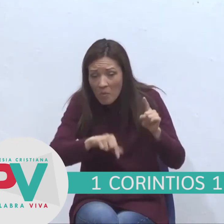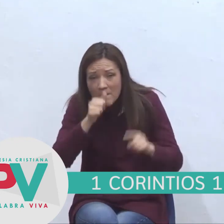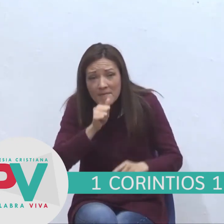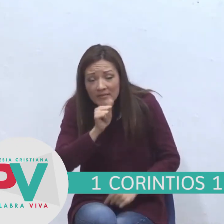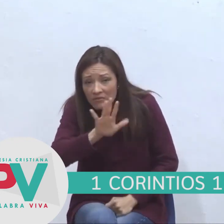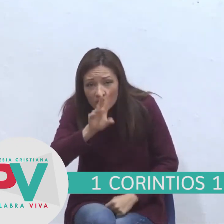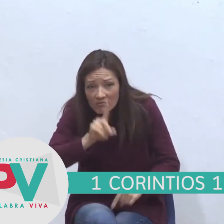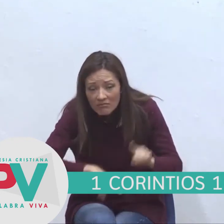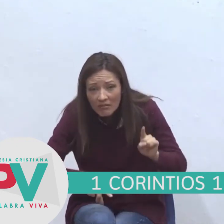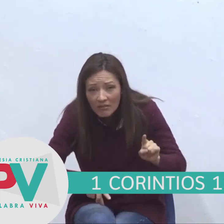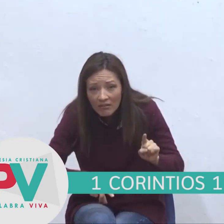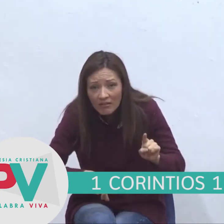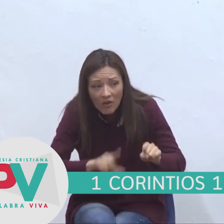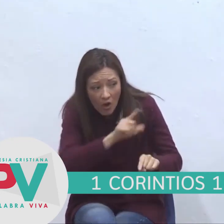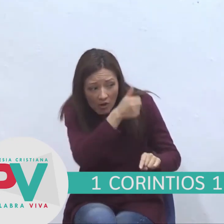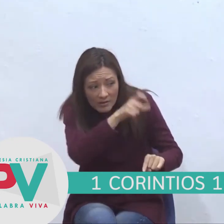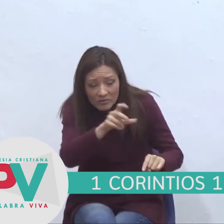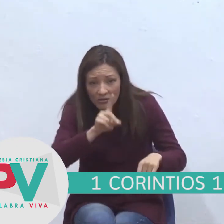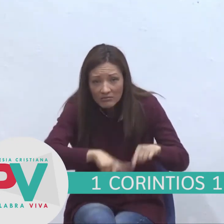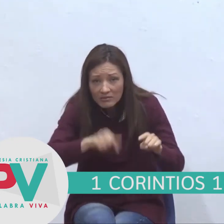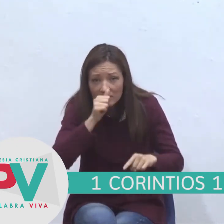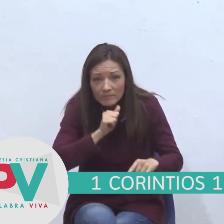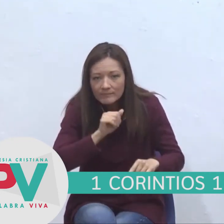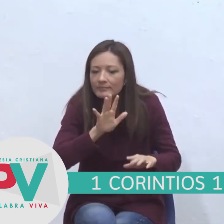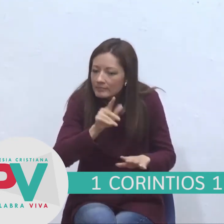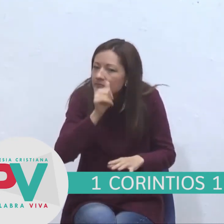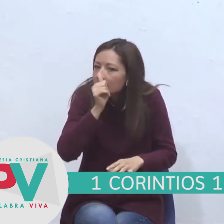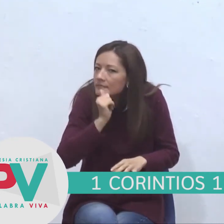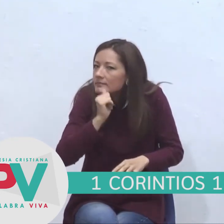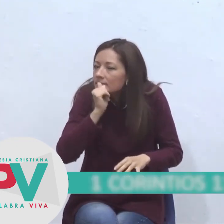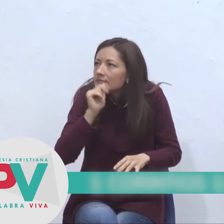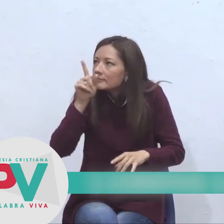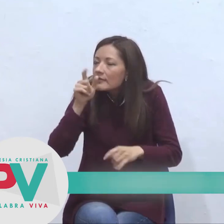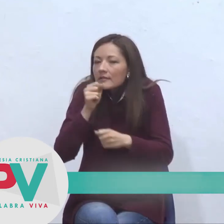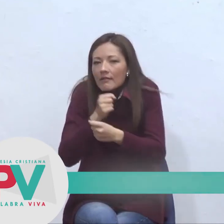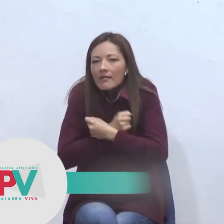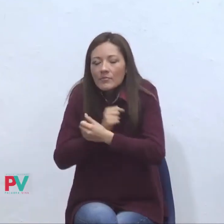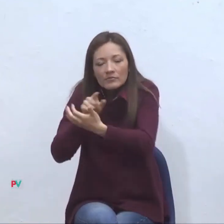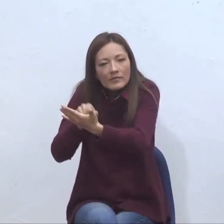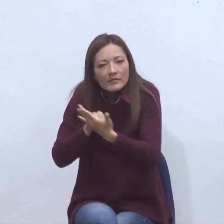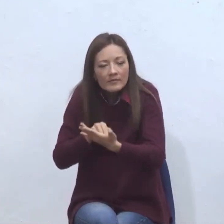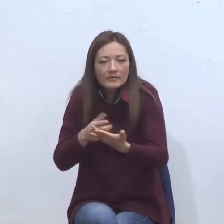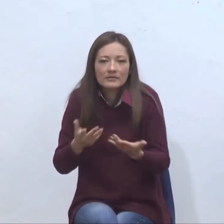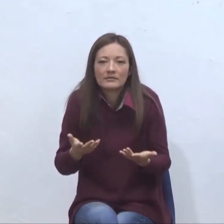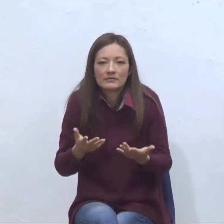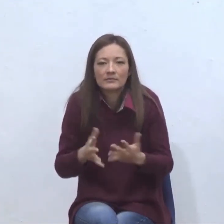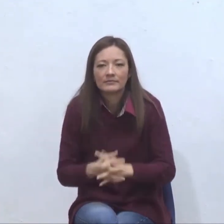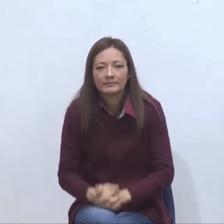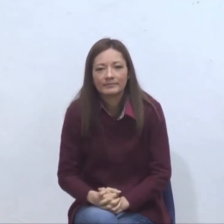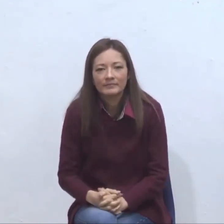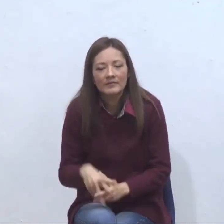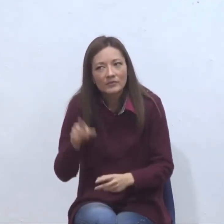con otros. ¿Entiende que esa es la manifestación del amor con Cristo? Del amor de Cristo en nosotros.